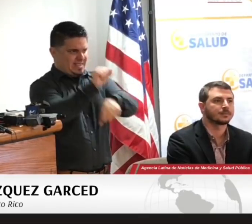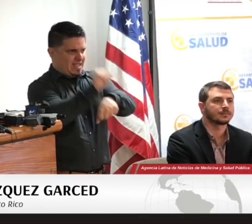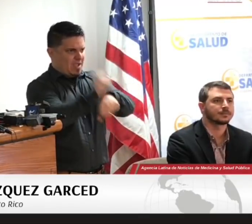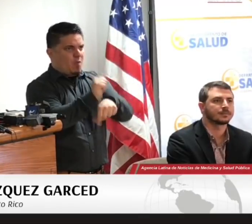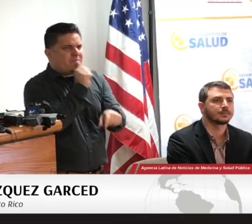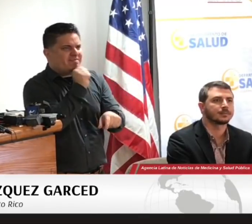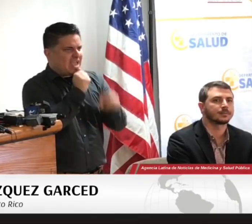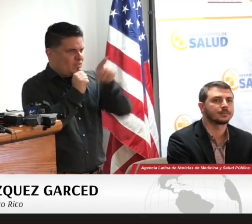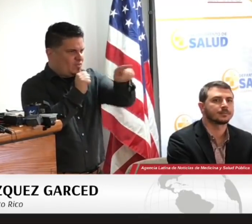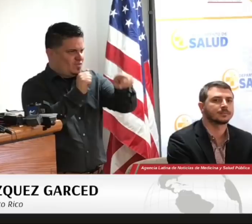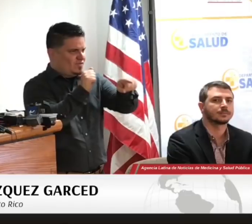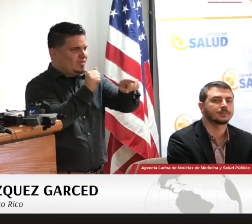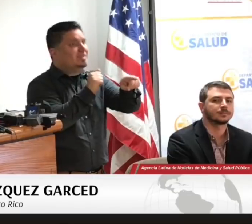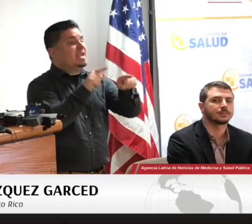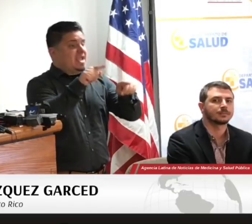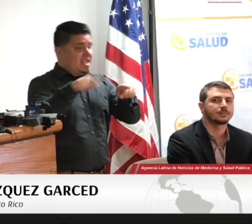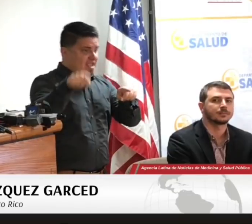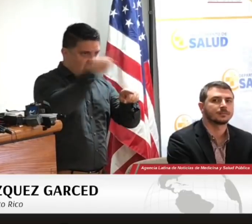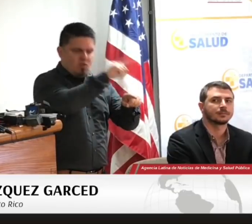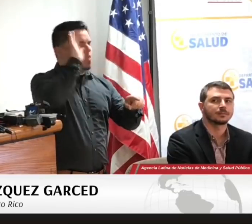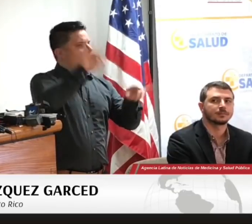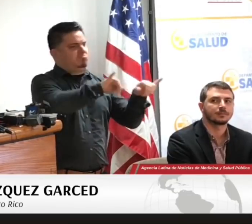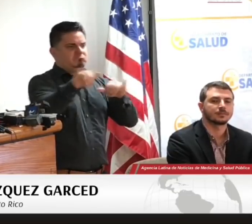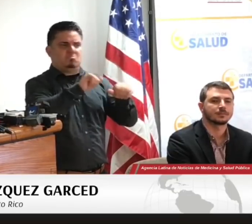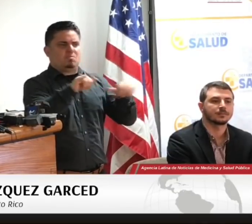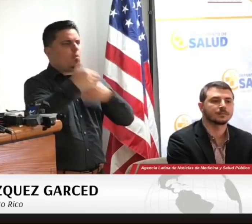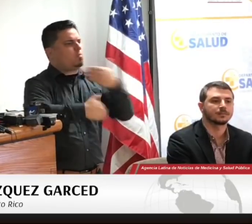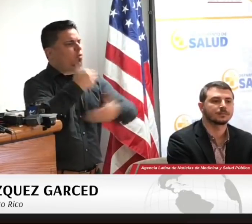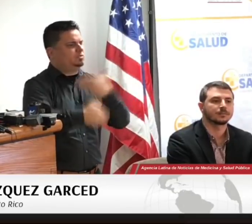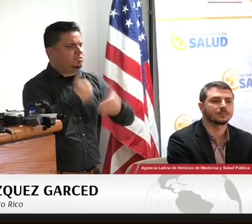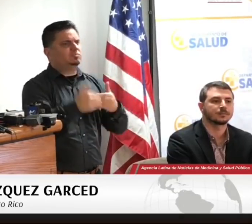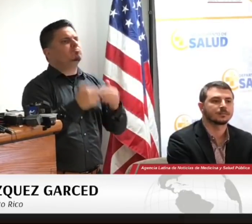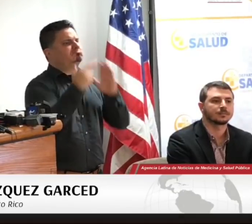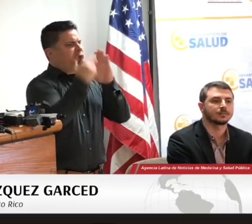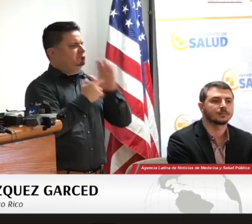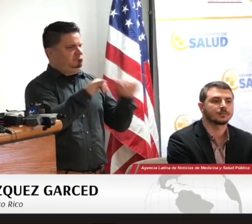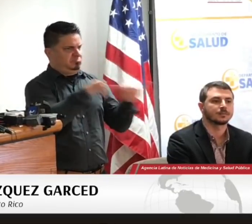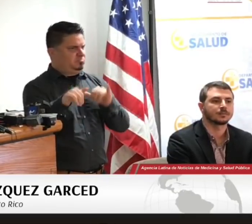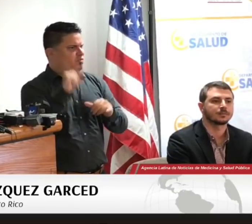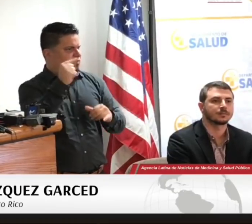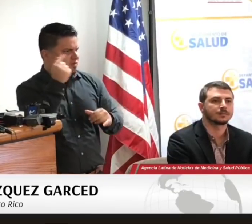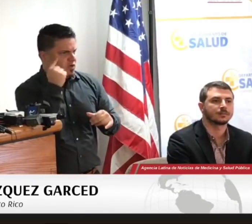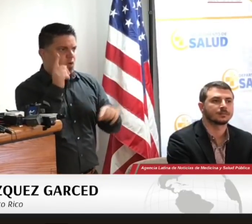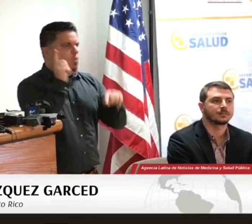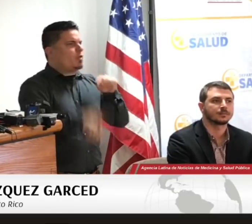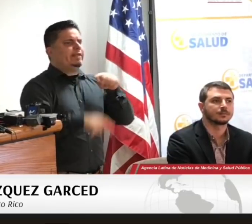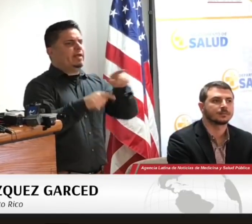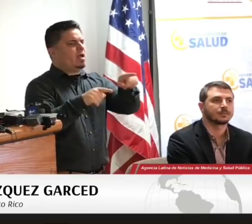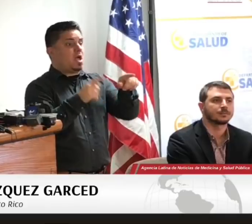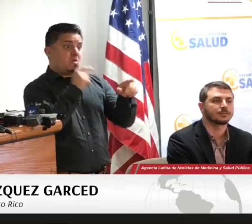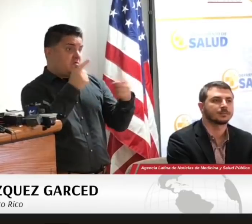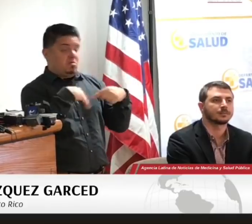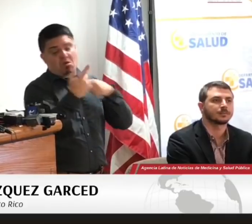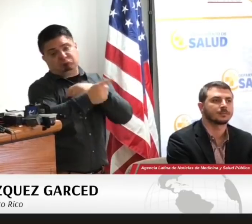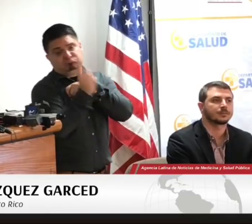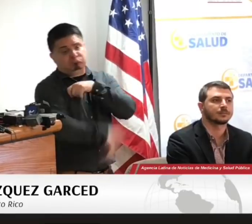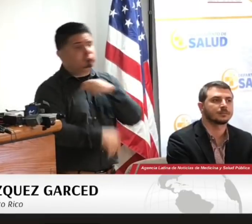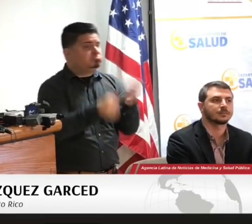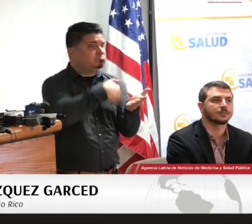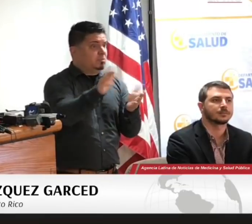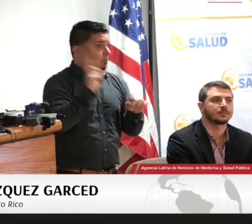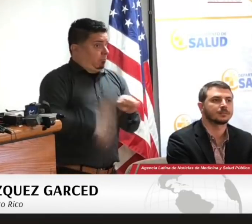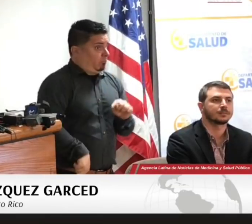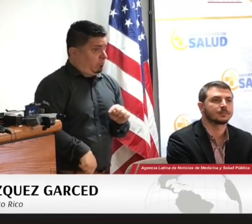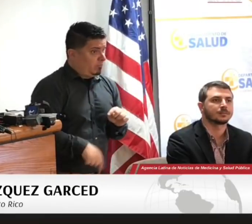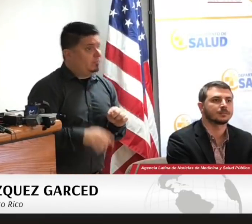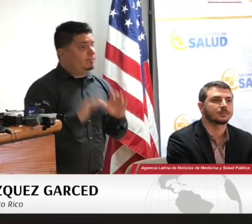ningún tipo de repercusión con los empleados. Recuerden que no solamente se beneficia al empleado que de alguna manera se sienta